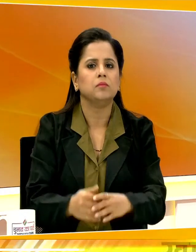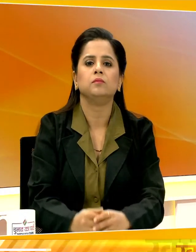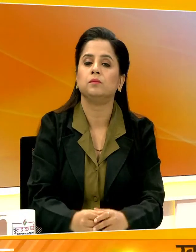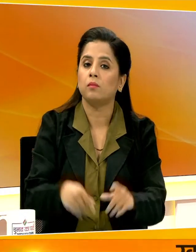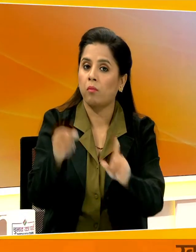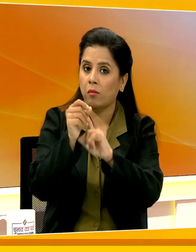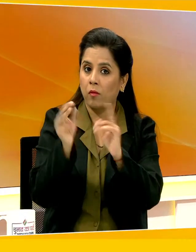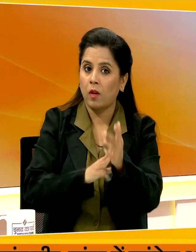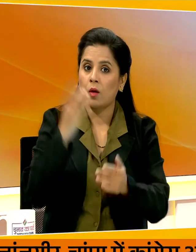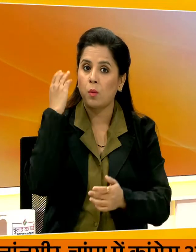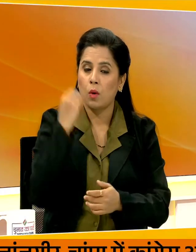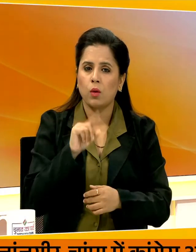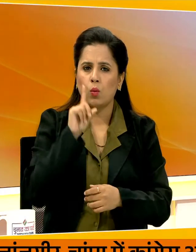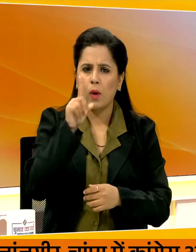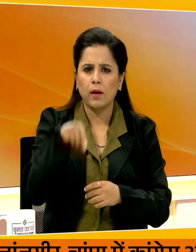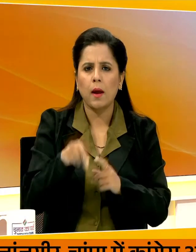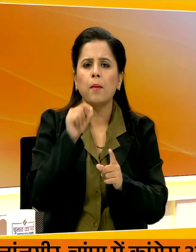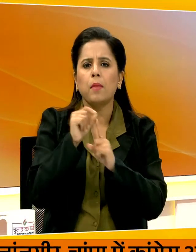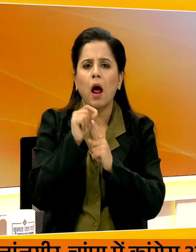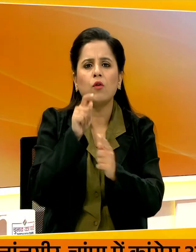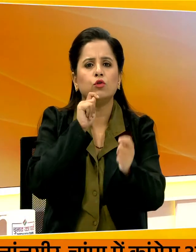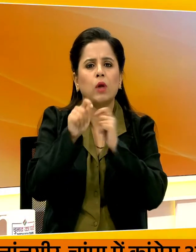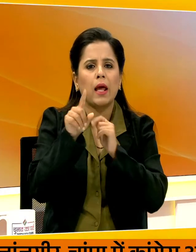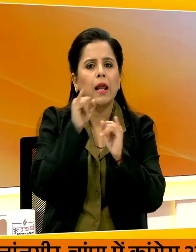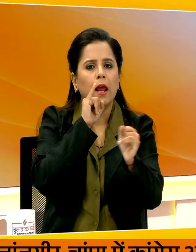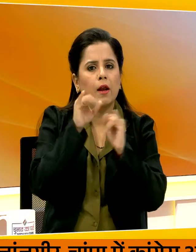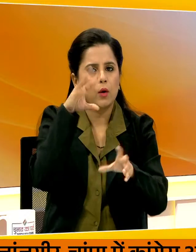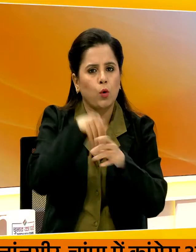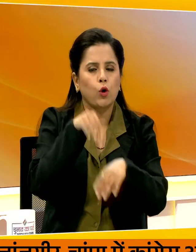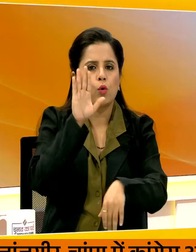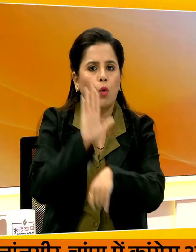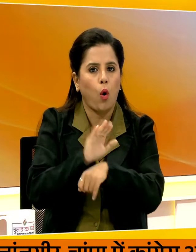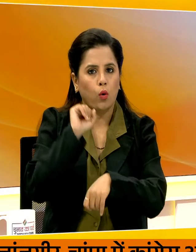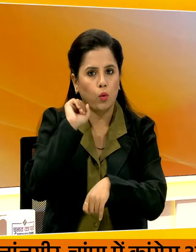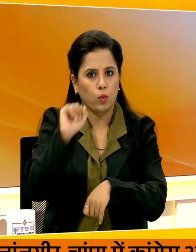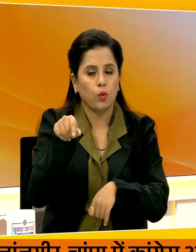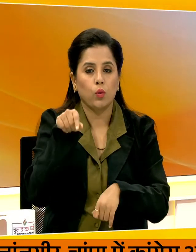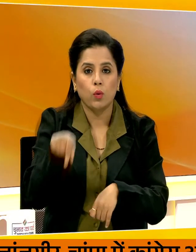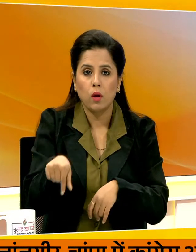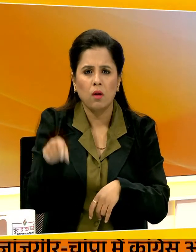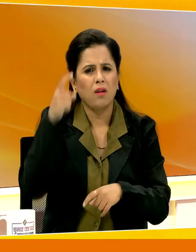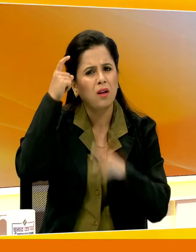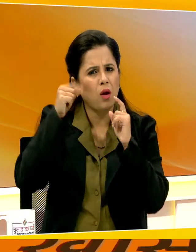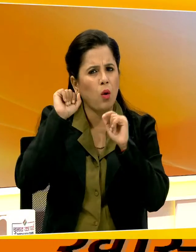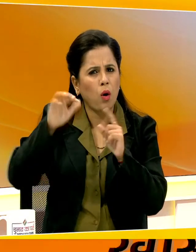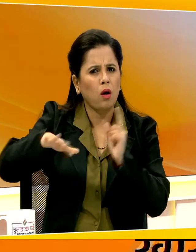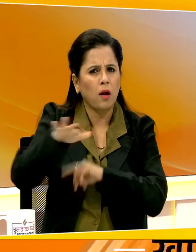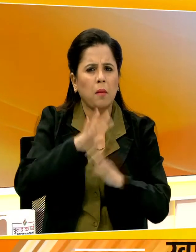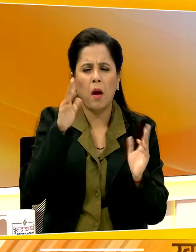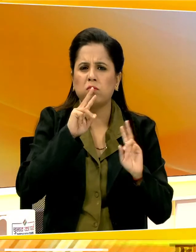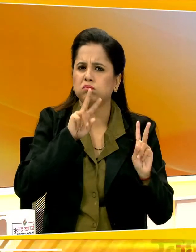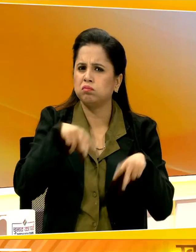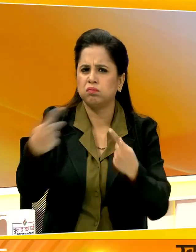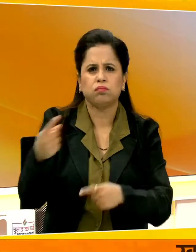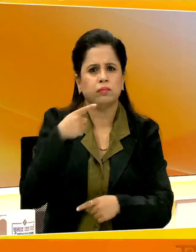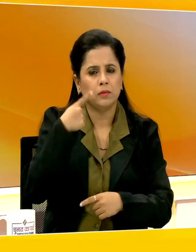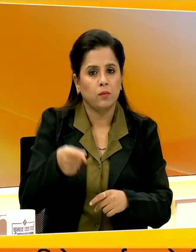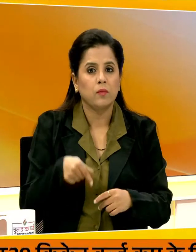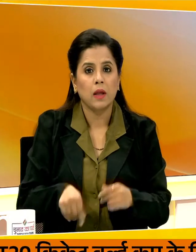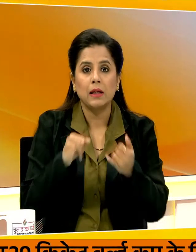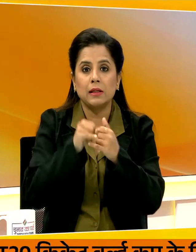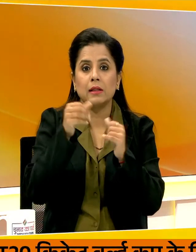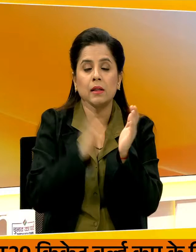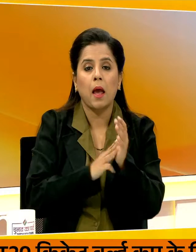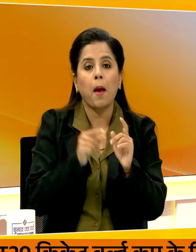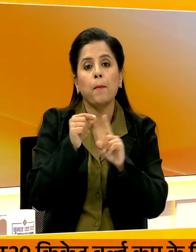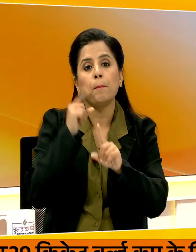पीएम मोदी ने एक निजी चैनल को दिए इंटरव्यू में कांग्रेस पार्टी और उनकी विचारधारा पर कड़ा प्रहार किया है। सैम